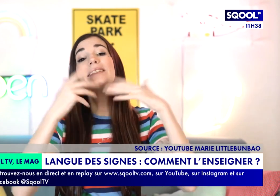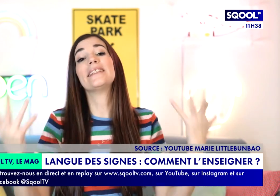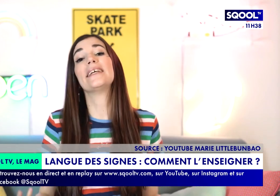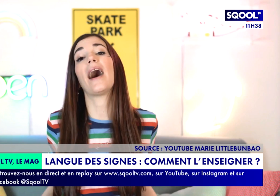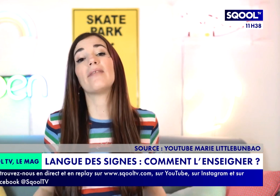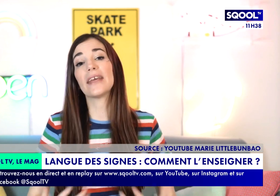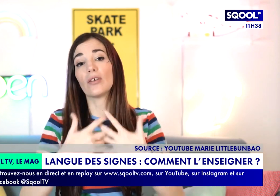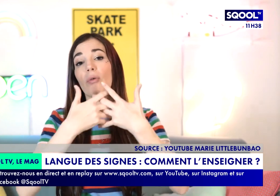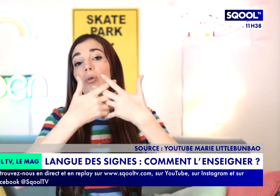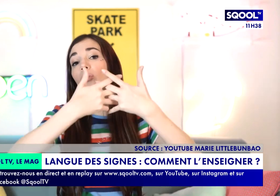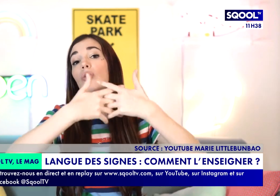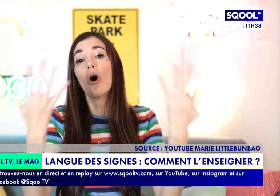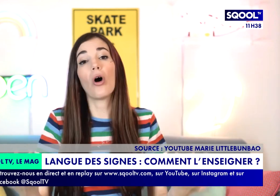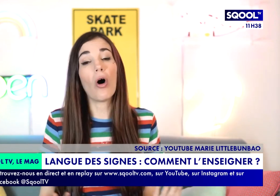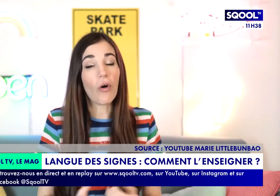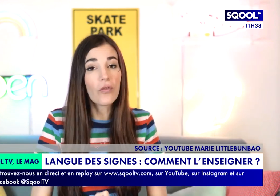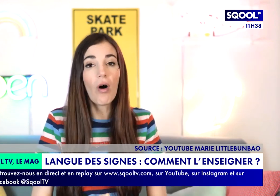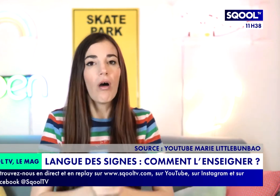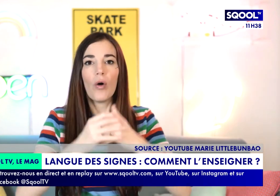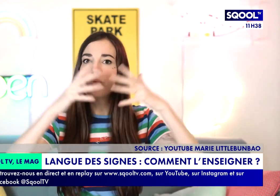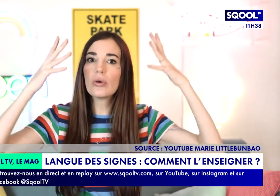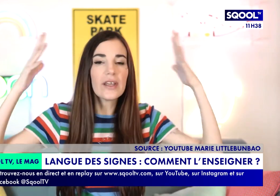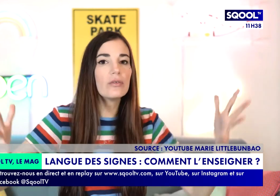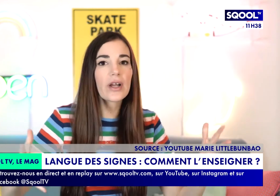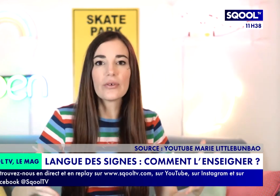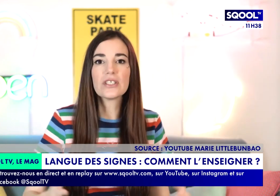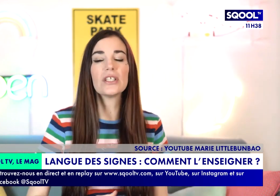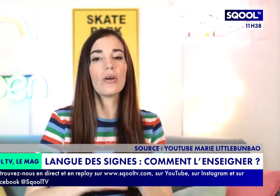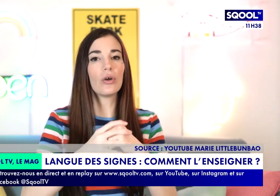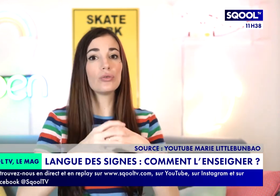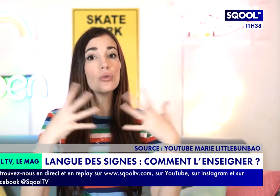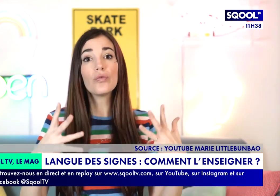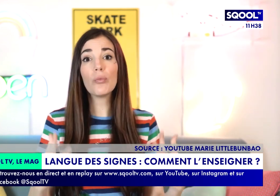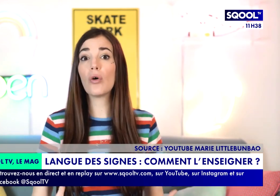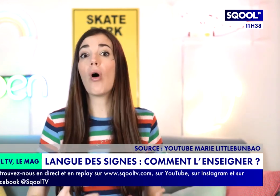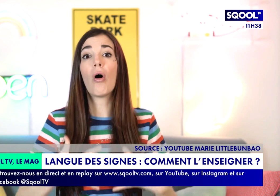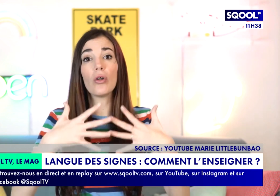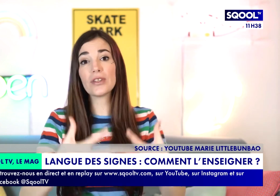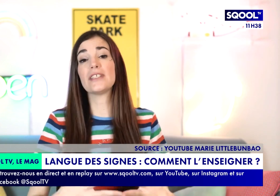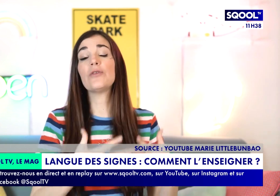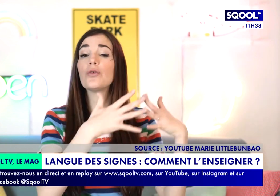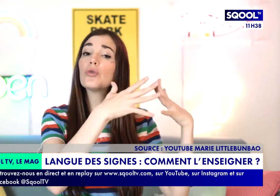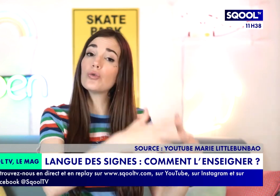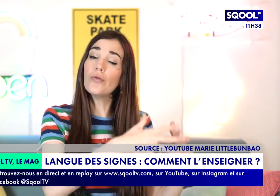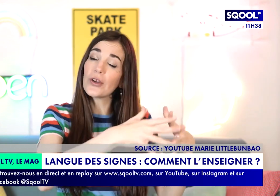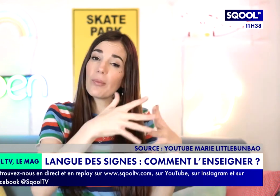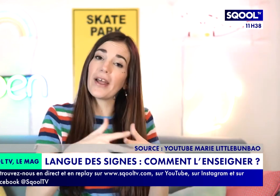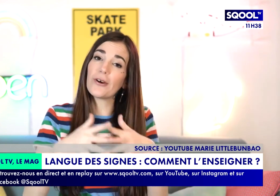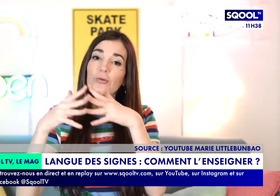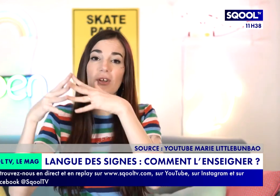signer avec leur enfant. Pour découvrir aussi de nouveaux mots en langue des signes, vu que tout le vocabulaire que nous allons